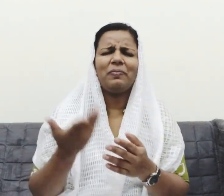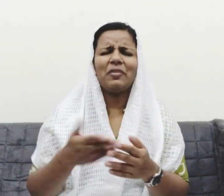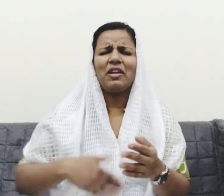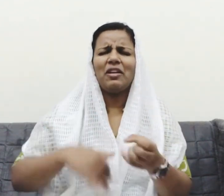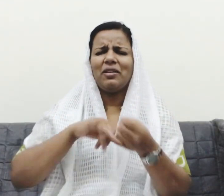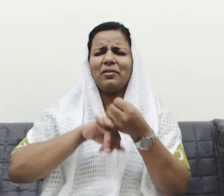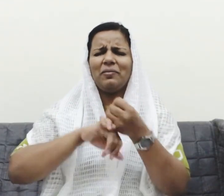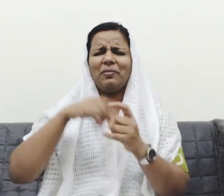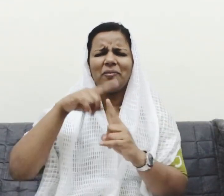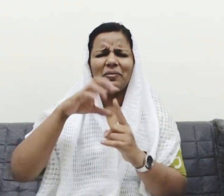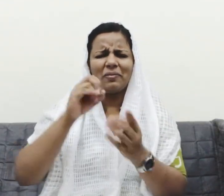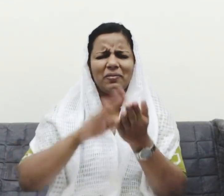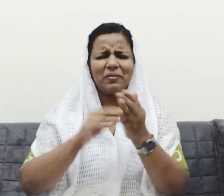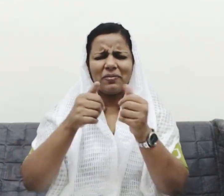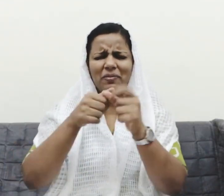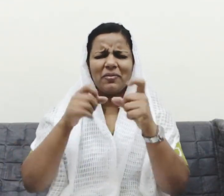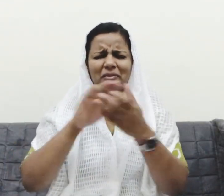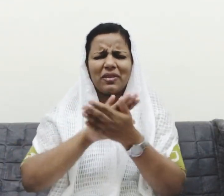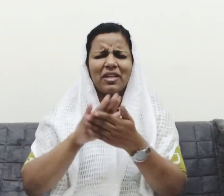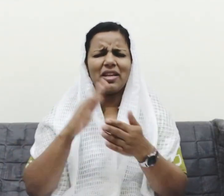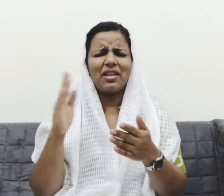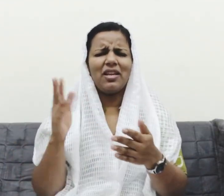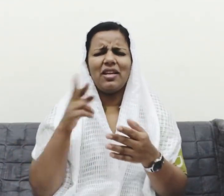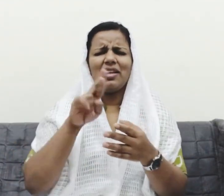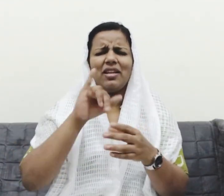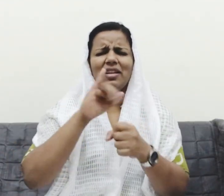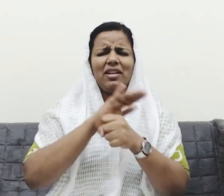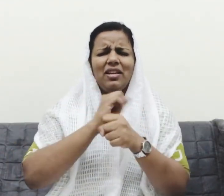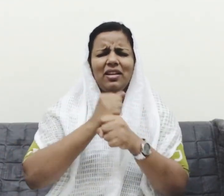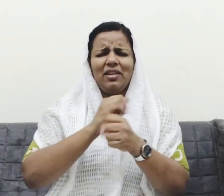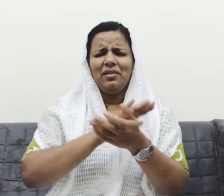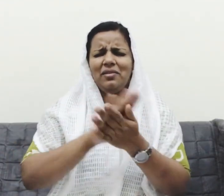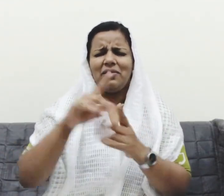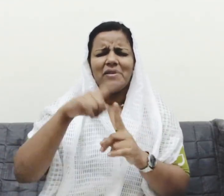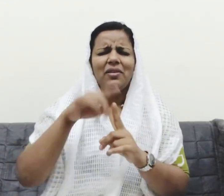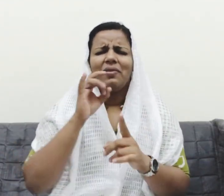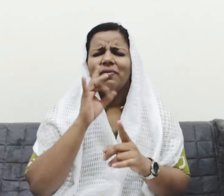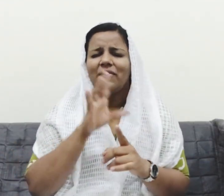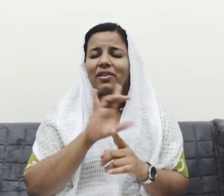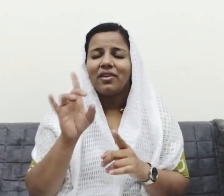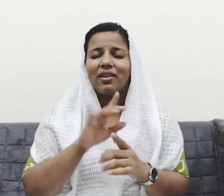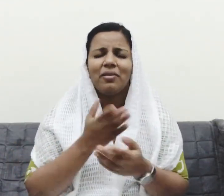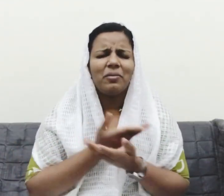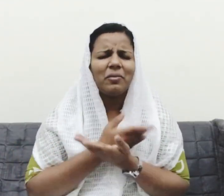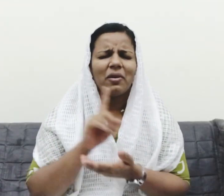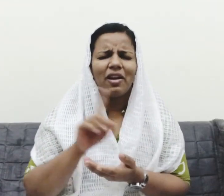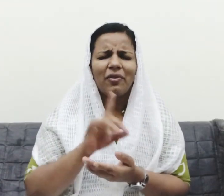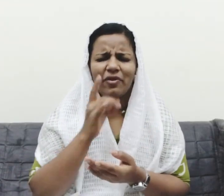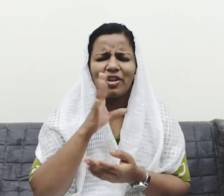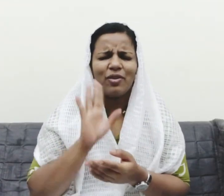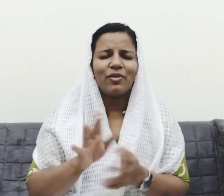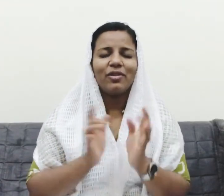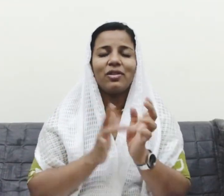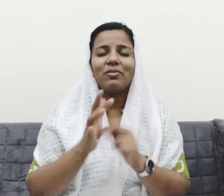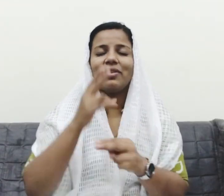പുറത്തിനും വയറിനും ഇടയിൽ ആ റൈറ്റ് സൈഡിലായി വേദന അനുഭവപ്പെട്ടിരിക്കുന്ന പ്രിയപ്പെട്ടവർക്ക് വേണ്ടി പ്രാർത്ഥിക്കുക. യേശു ക്രിസ്തുവിന്റെ